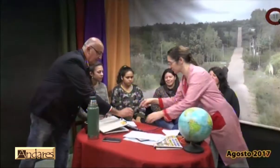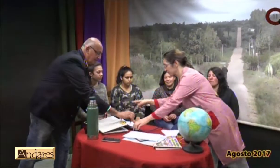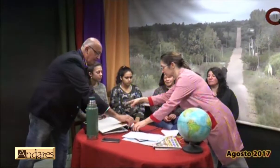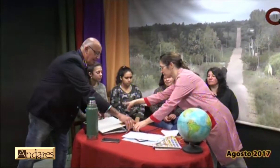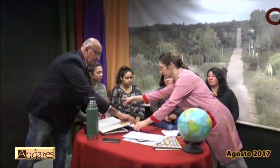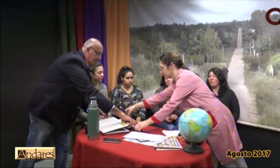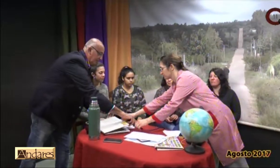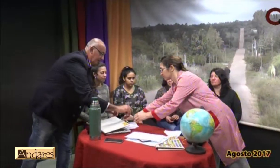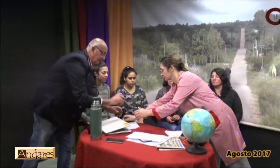Ah, lo tiene que tener acá